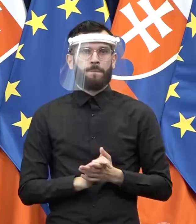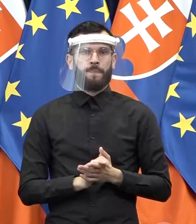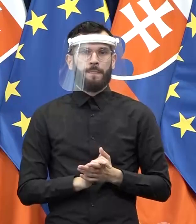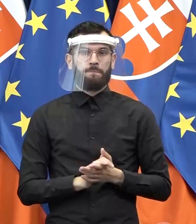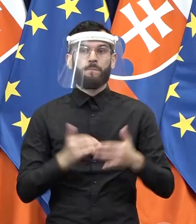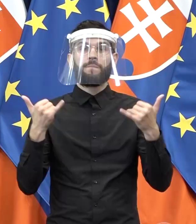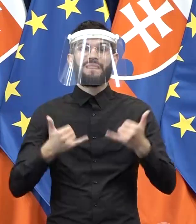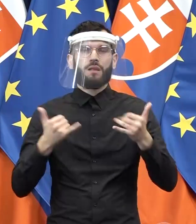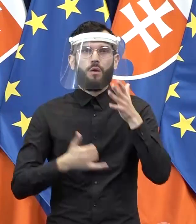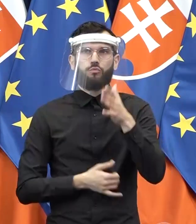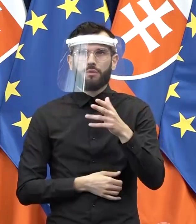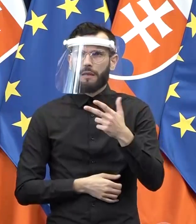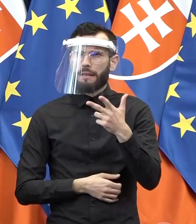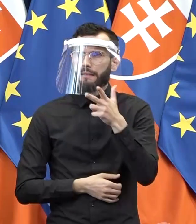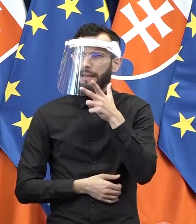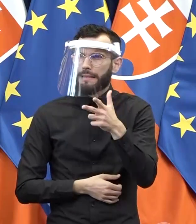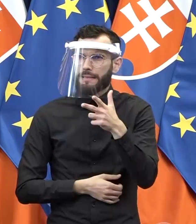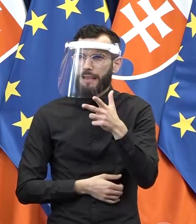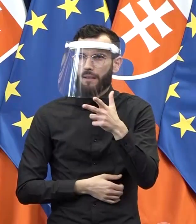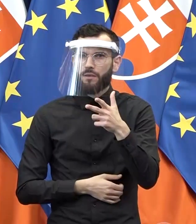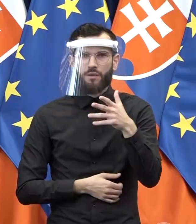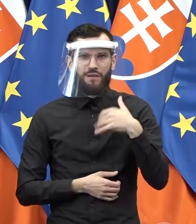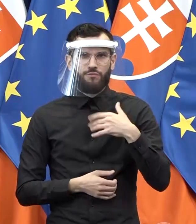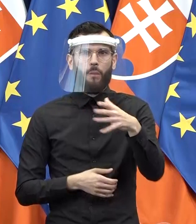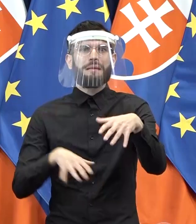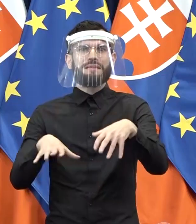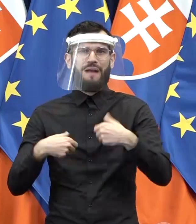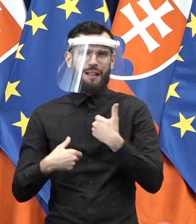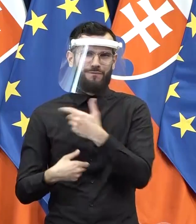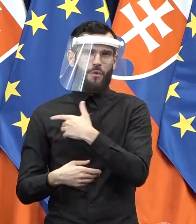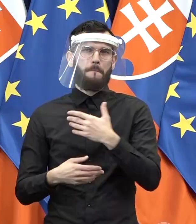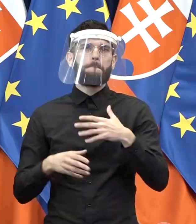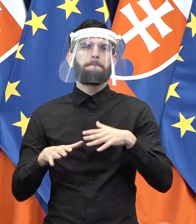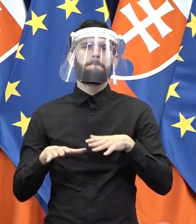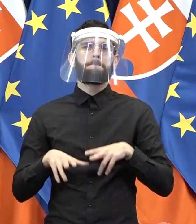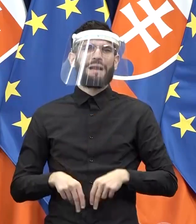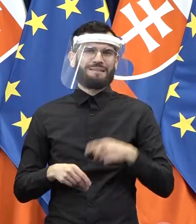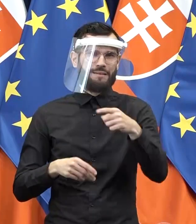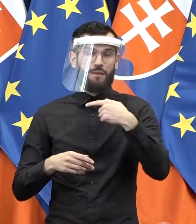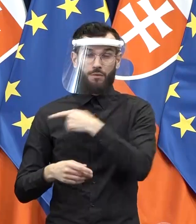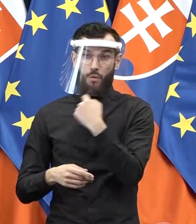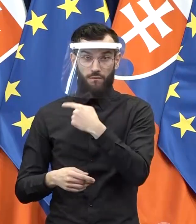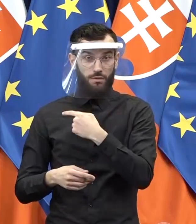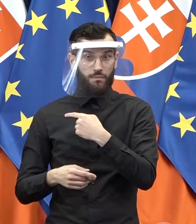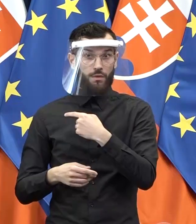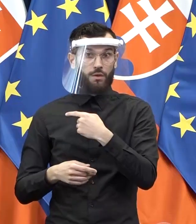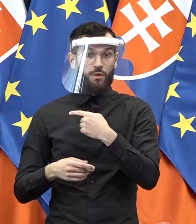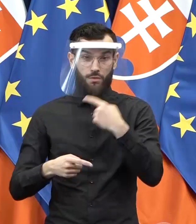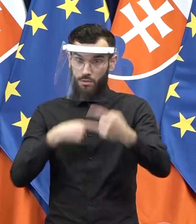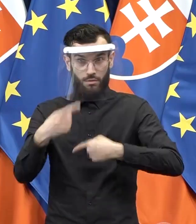bude koľko? Tretí deň či druhý? Tretí deň, odkedy nás pani prezidentka vymenovala. Odtedy ideme de facto non-stop, okrem